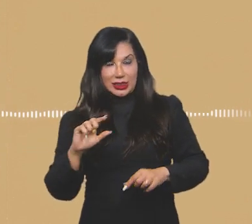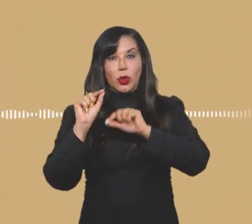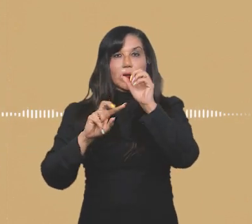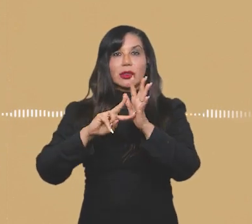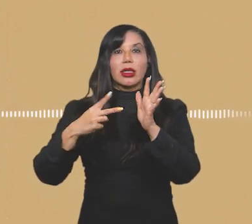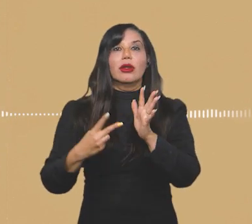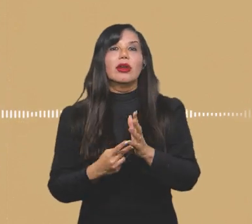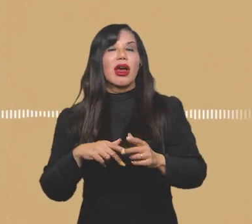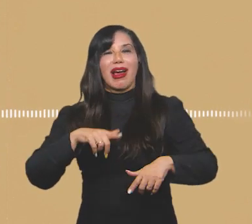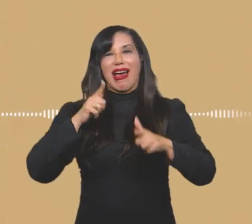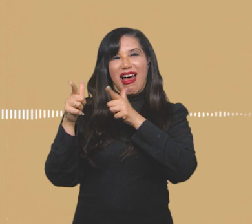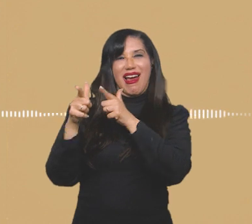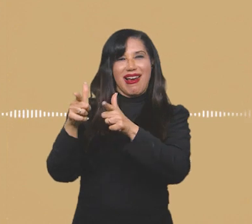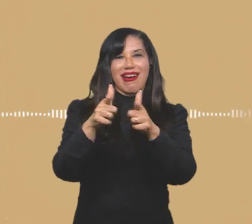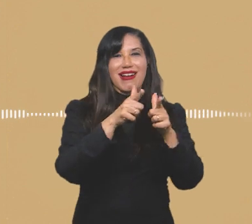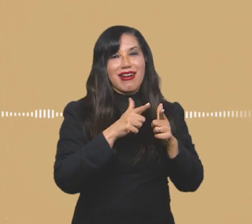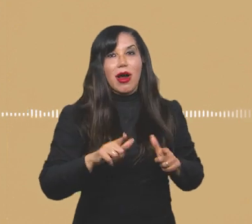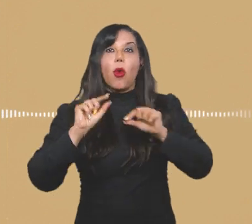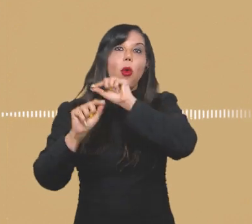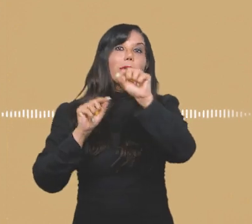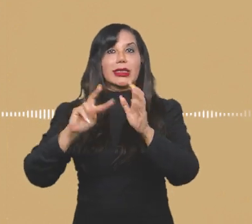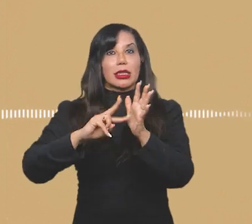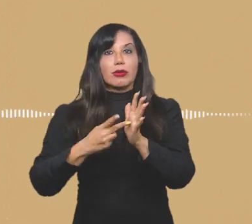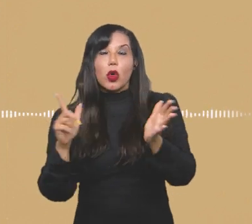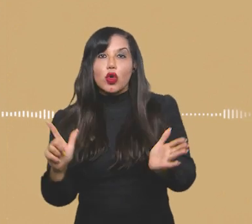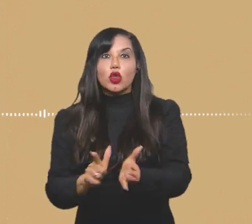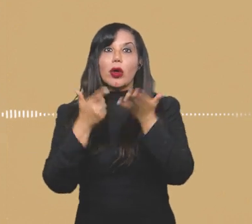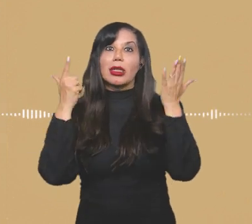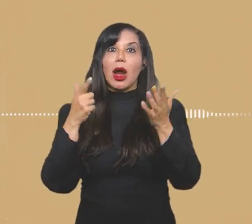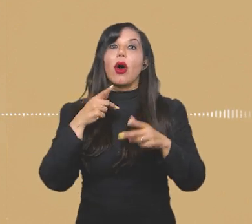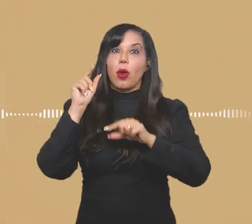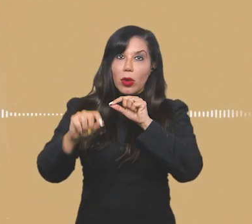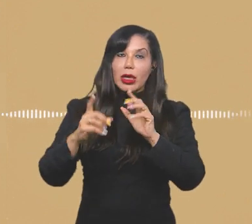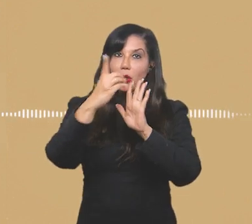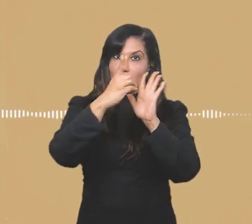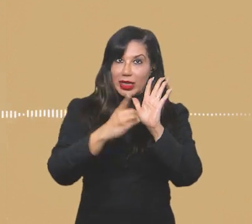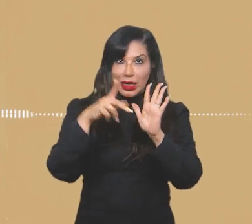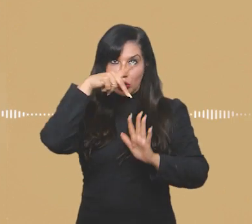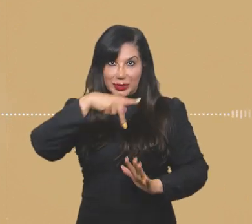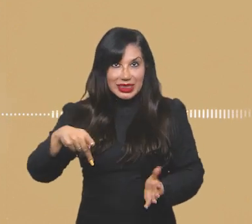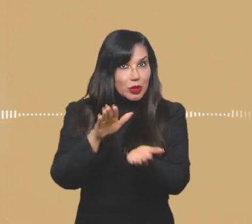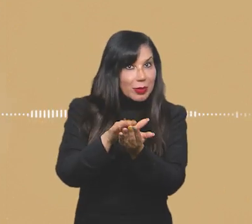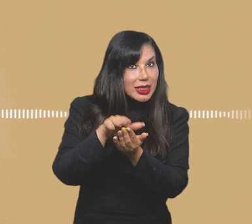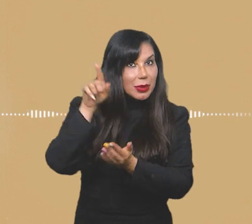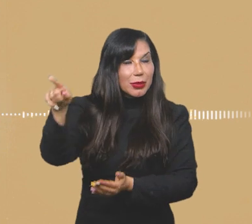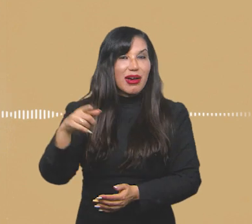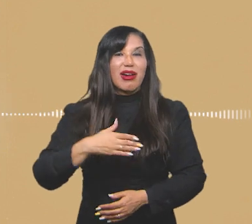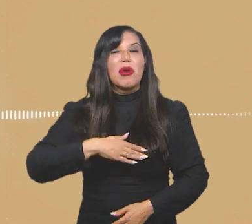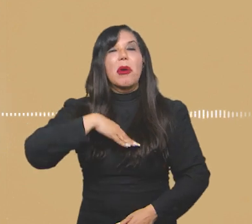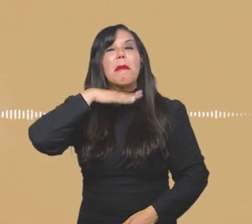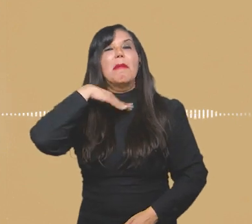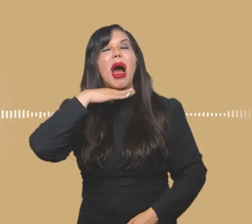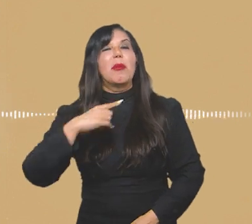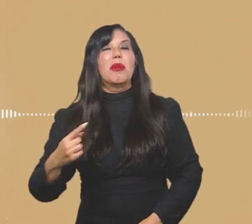de forma insolente ou zombaria. Ou seja, o jornal está chamando o decreto do presidente de Pernambuco